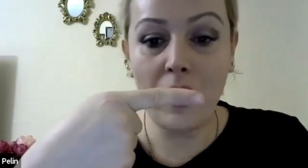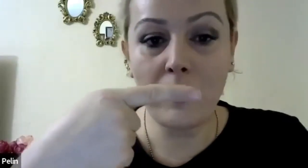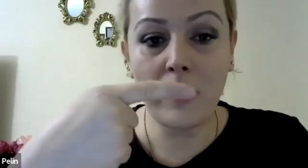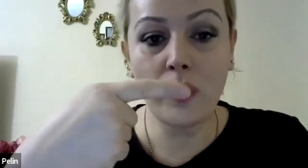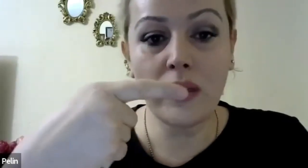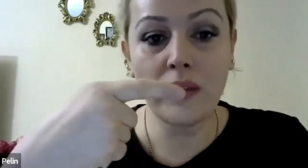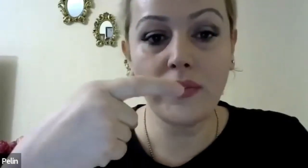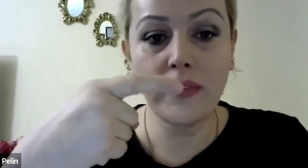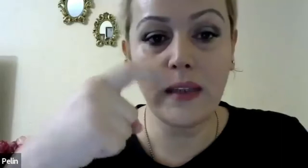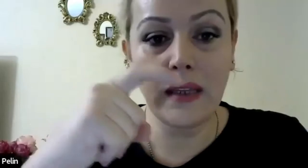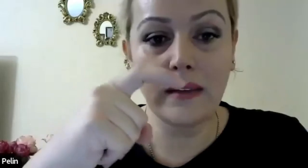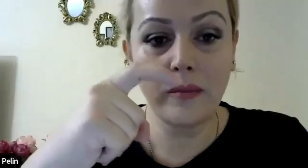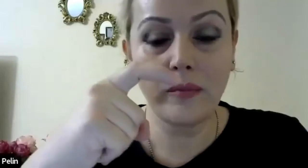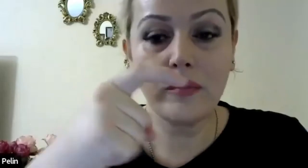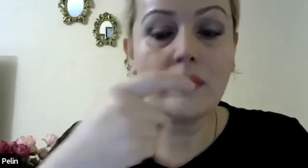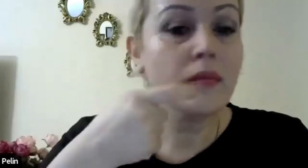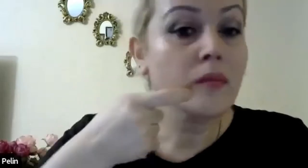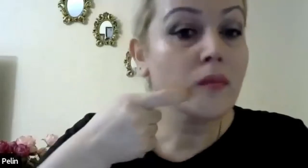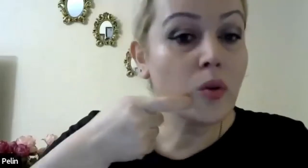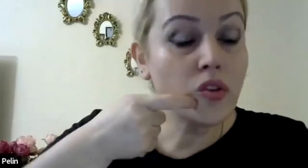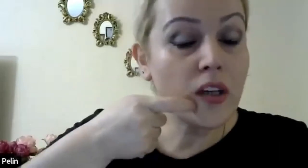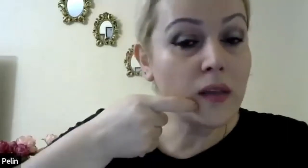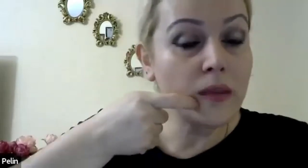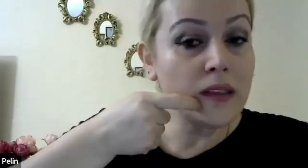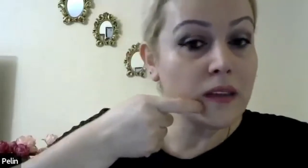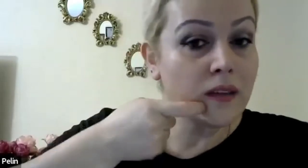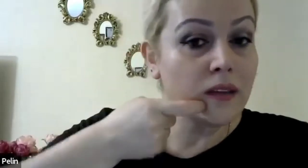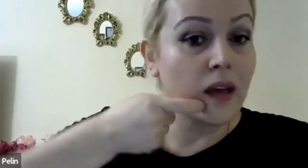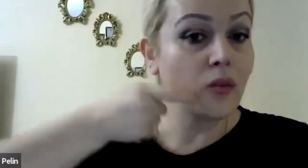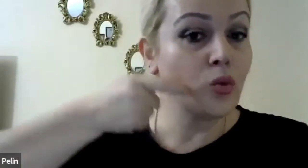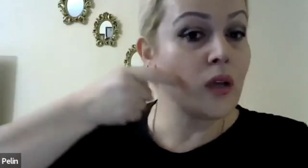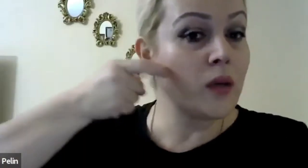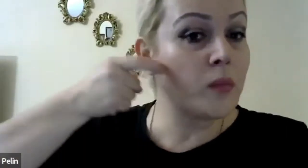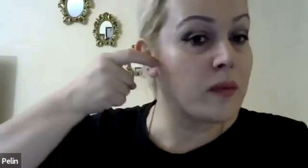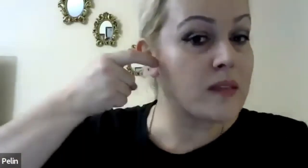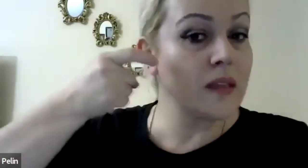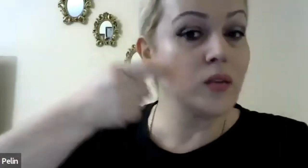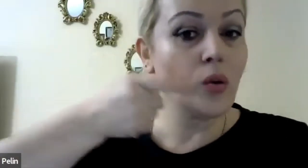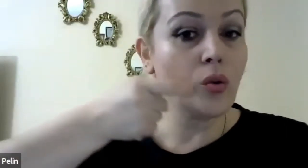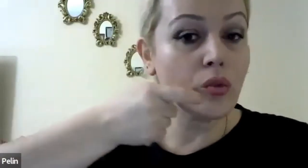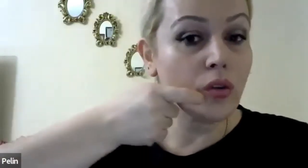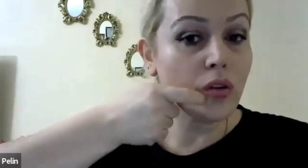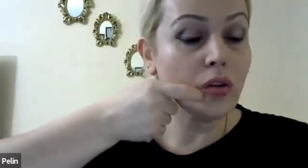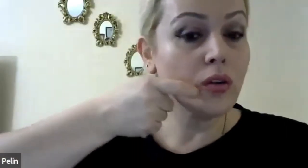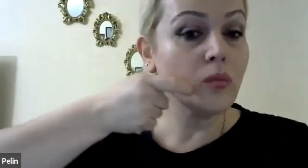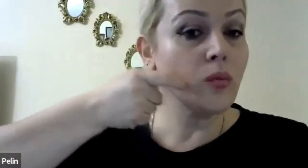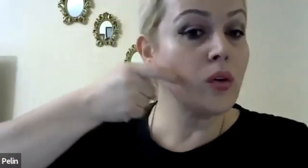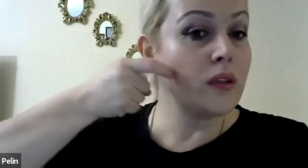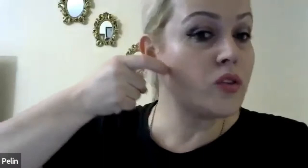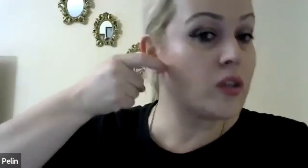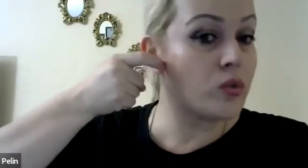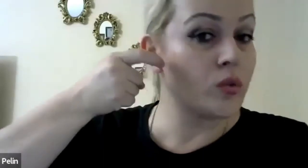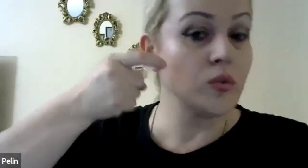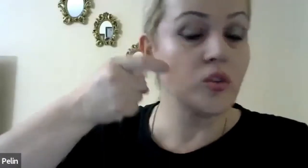parmağımı böyle hafiften eğdim. Böyle çenemin yanından kulak memesine doğru böyle çekiyorum